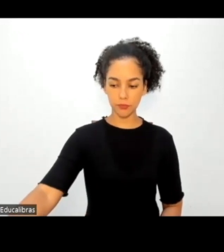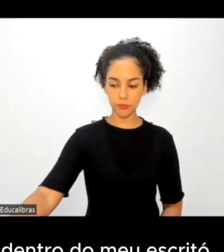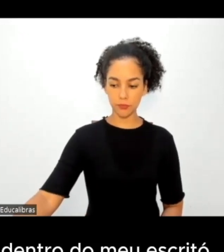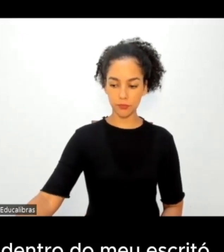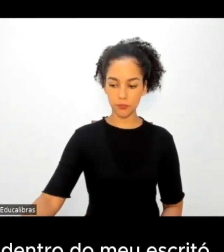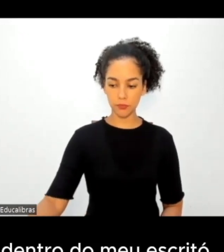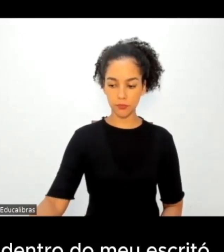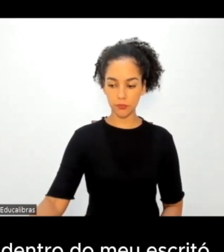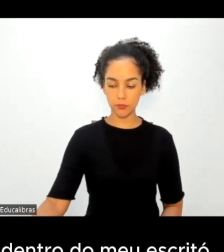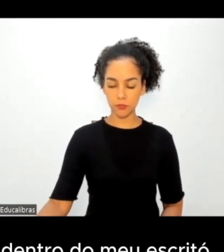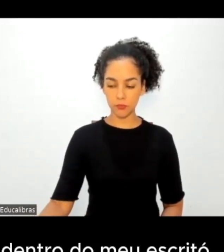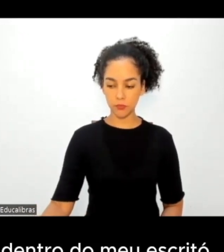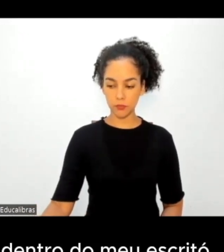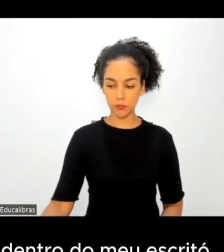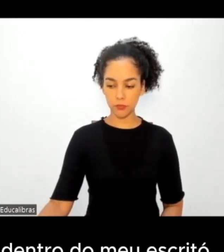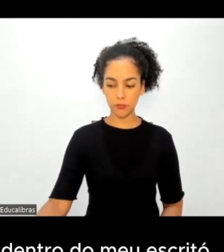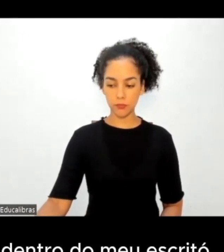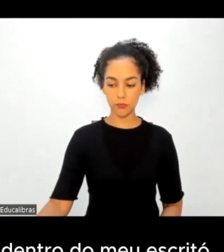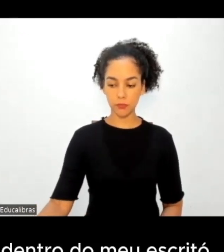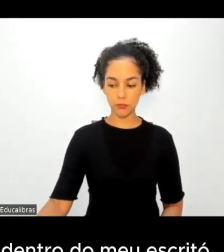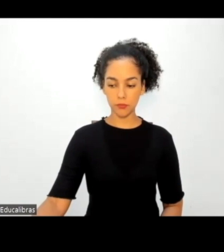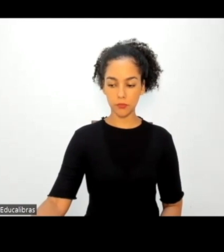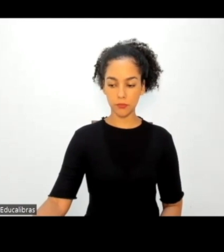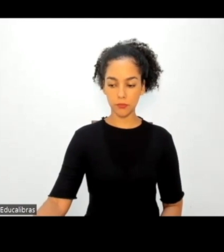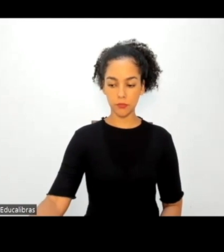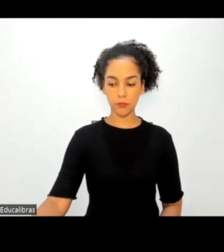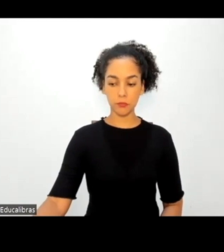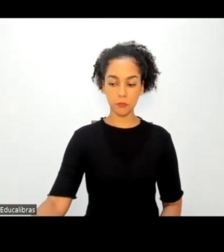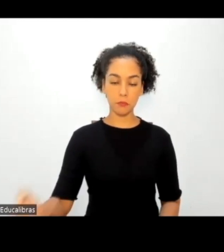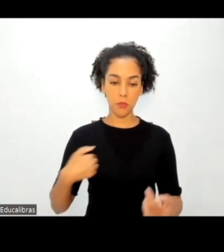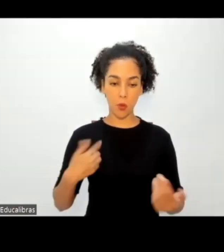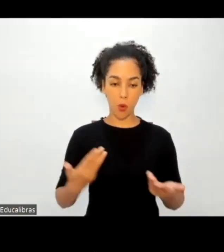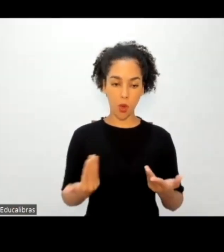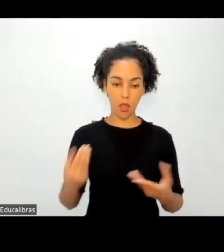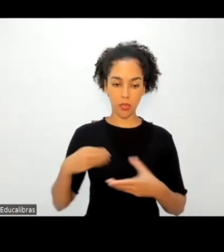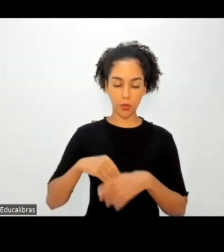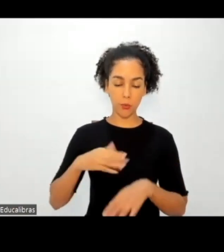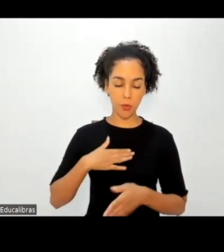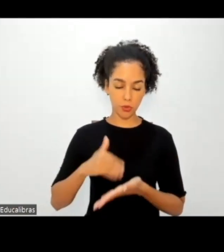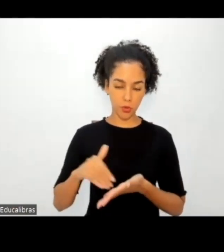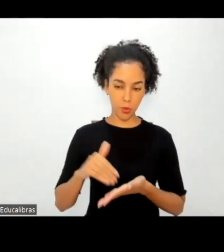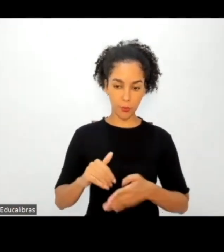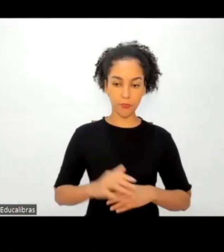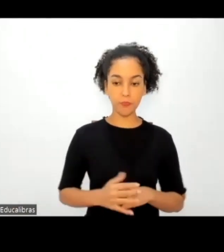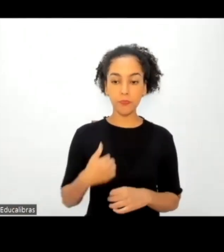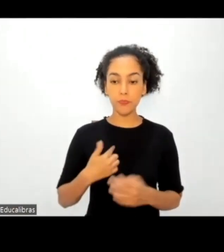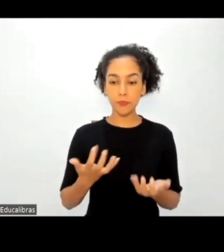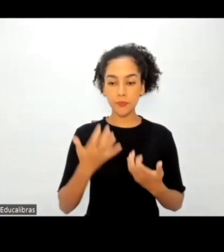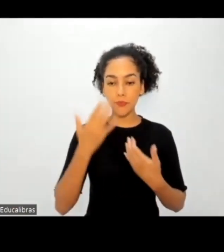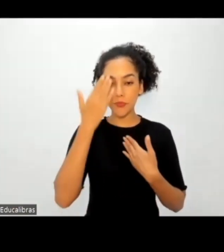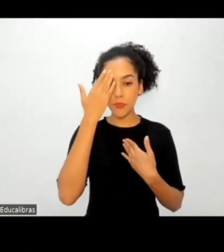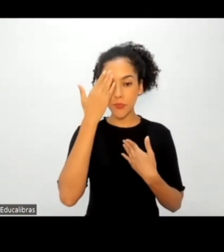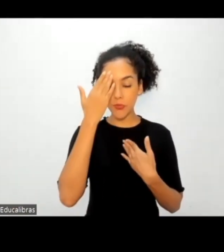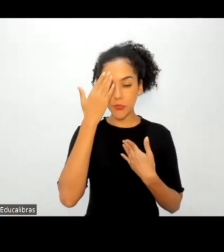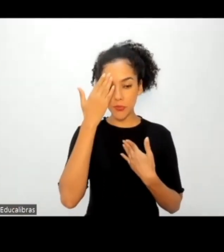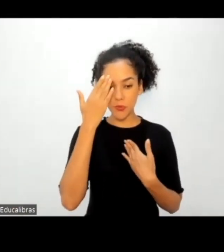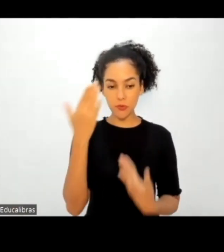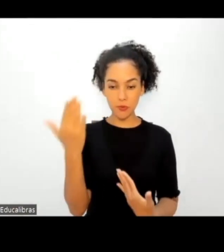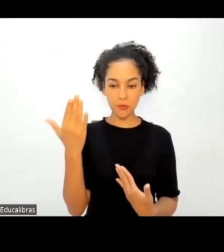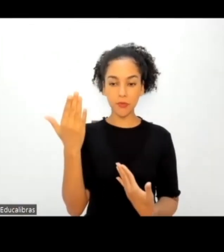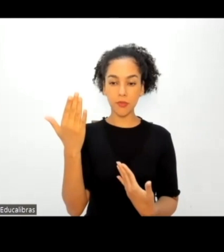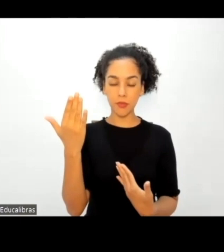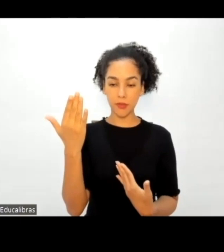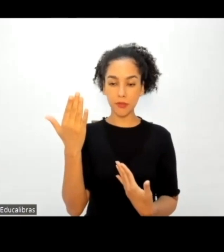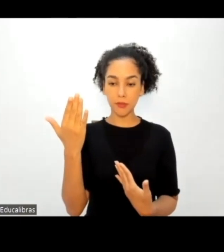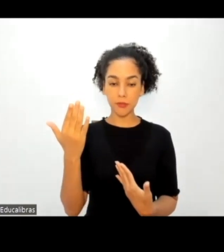Né, eu me encontro nesse momento dentro do meu escritório. Eu queria muito agradecer aqui. Antes de mais